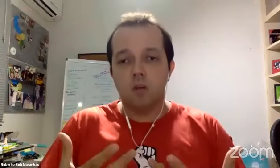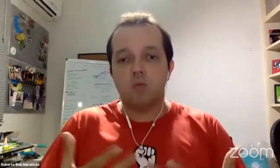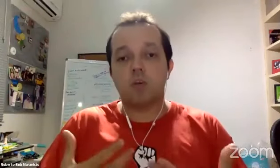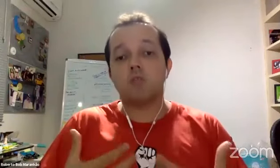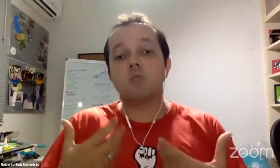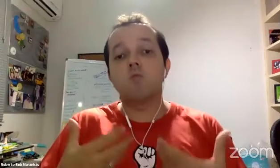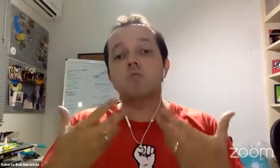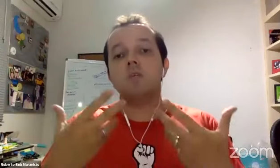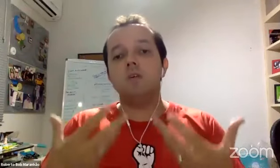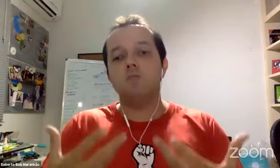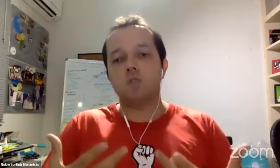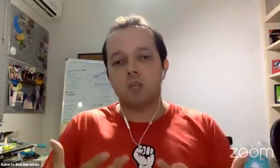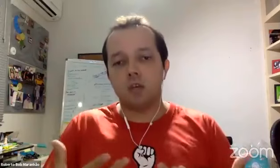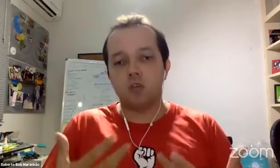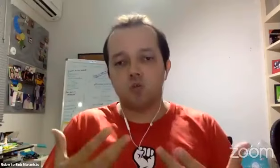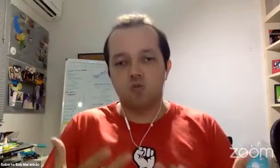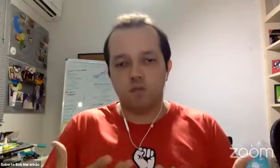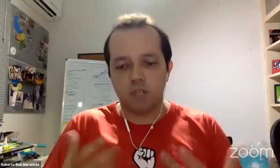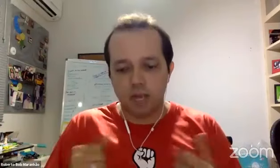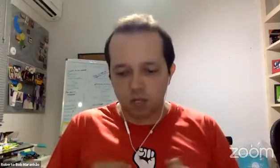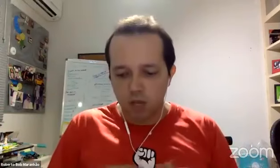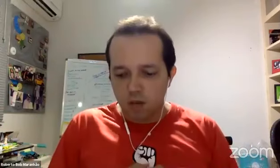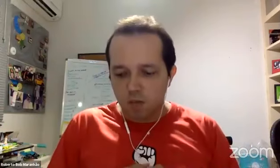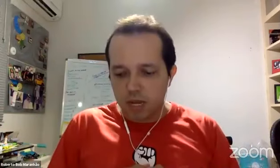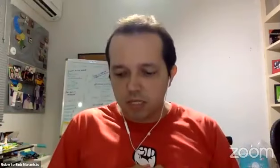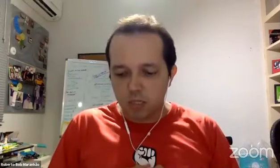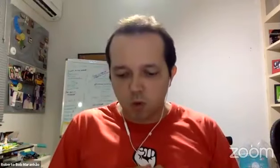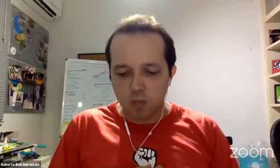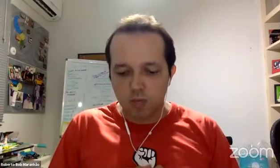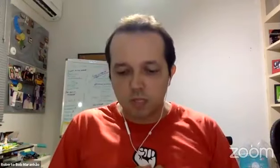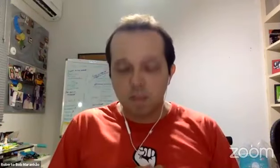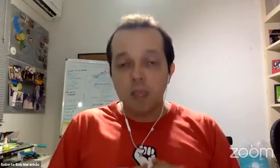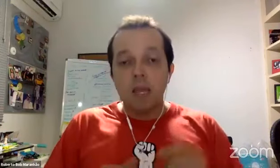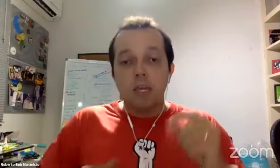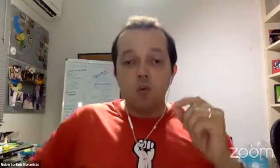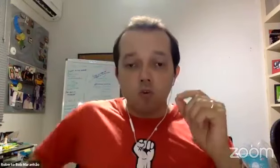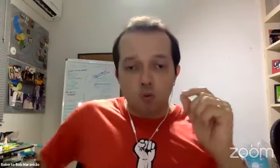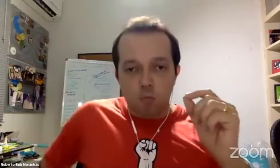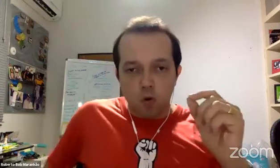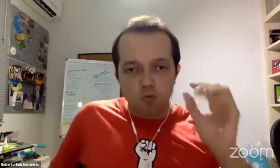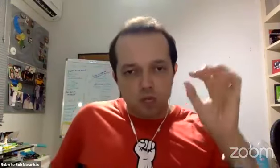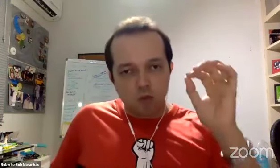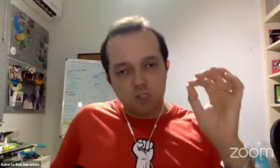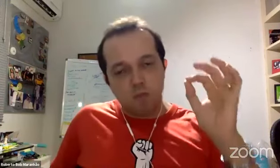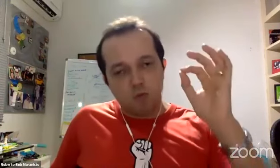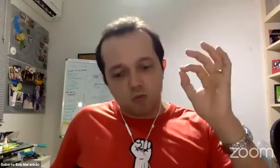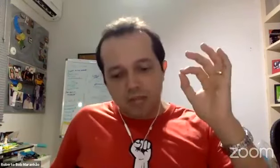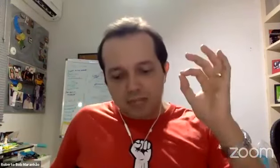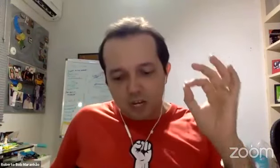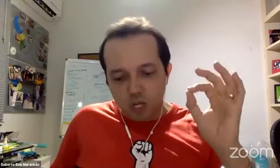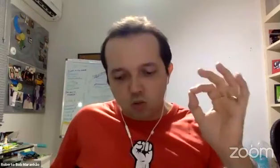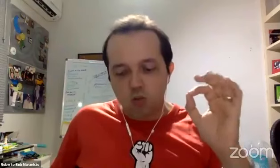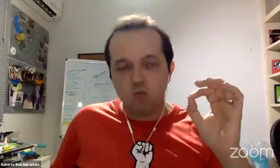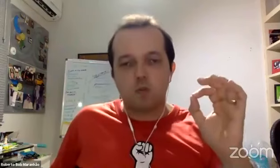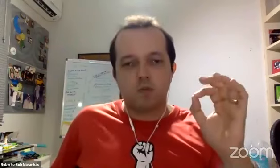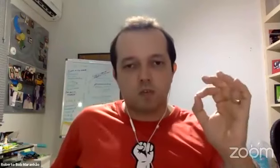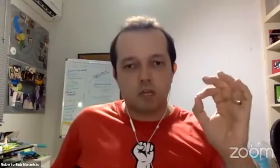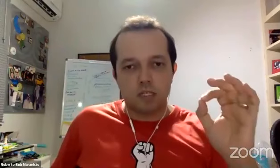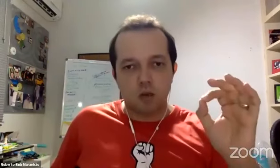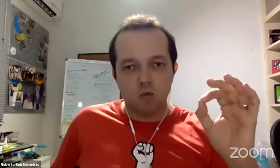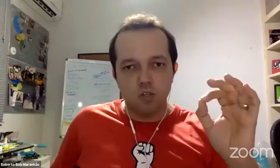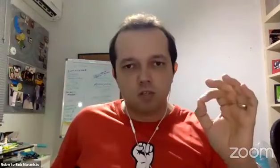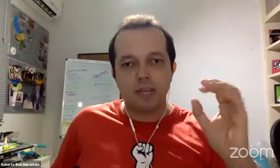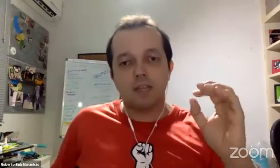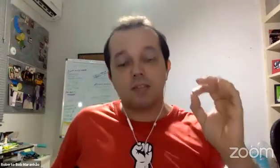acumulando, porque nós não conseguimos ter resolutividade para esses problemas. E o outro ponto, né, então esse ponto da trajetória dos